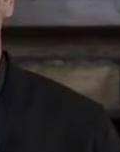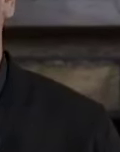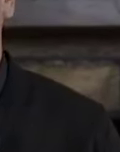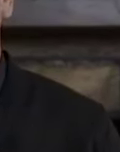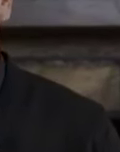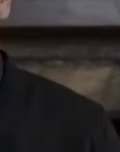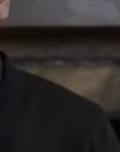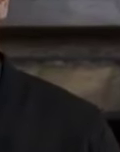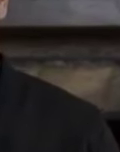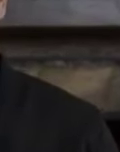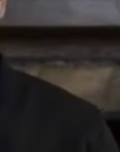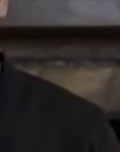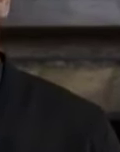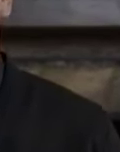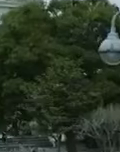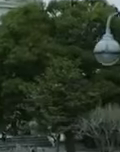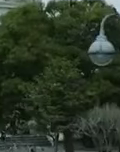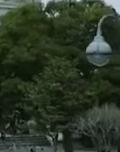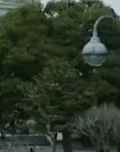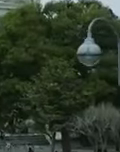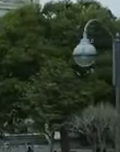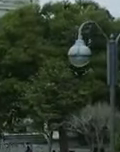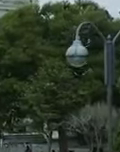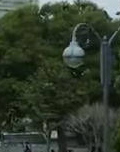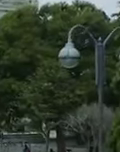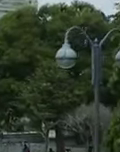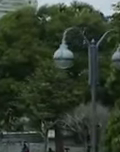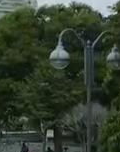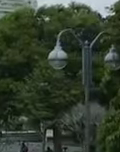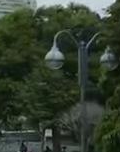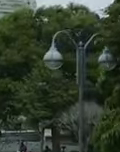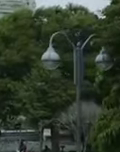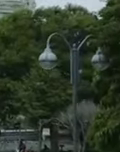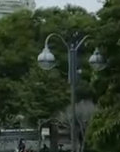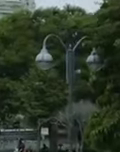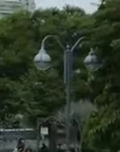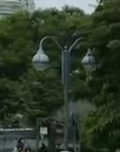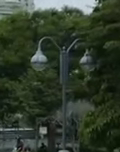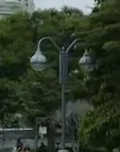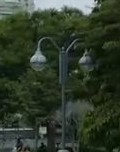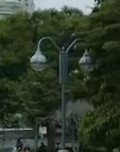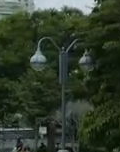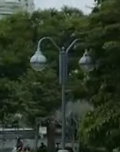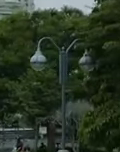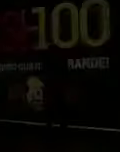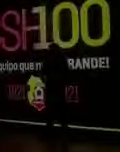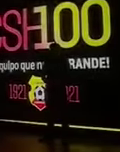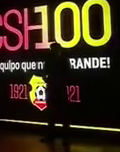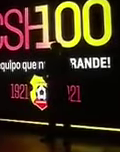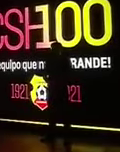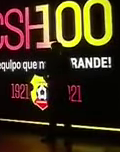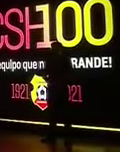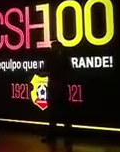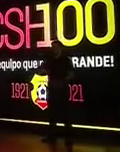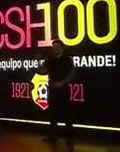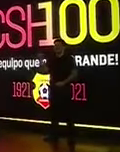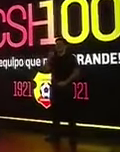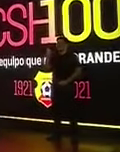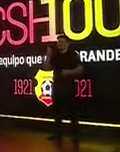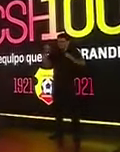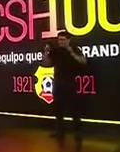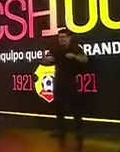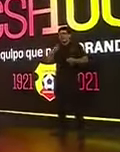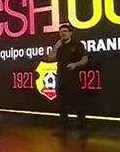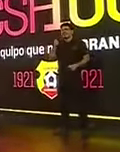orgullosos de esta divisa y de formar parte de la gran familia del Club Sport Herediano. Solo se puede